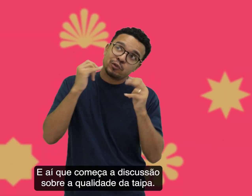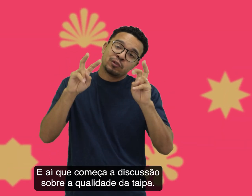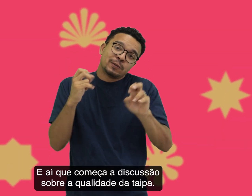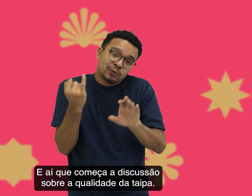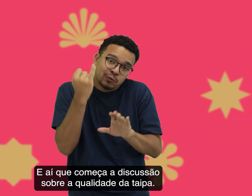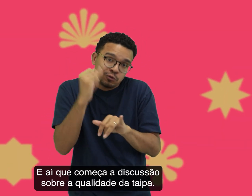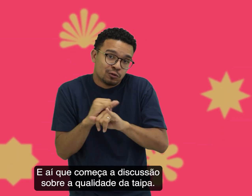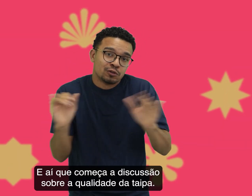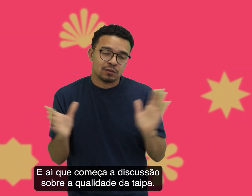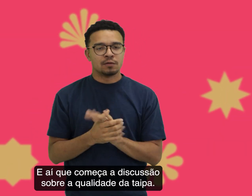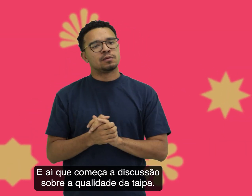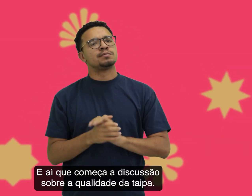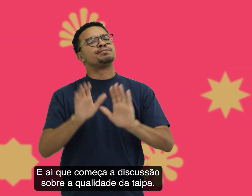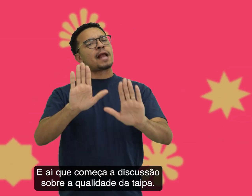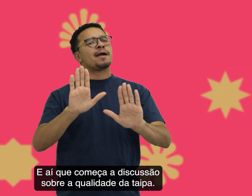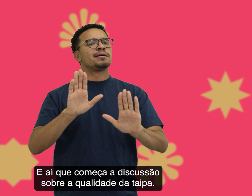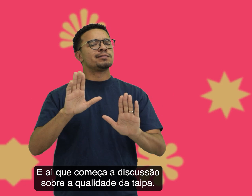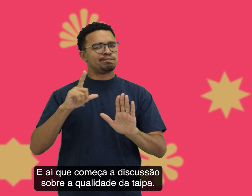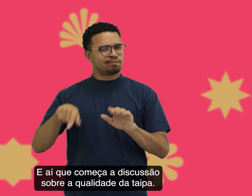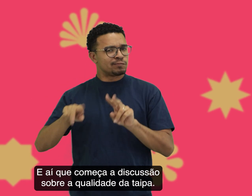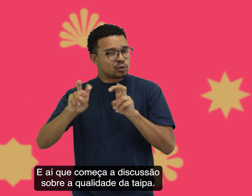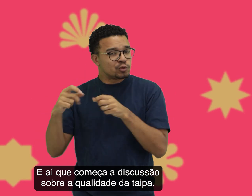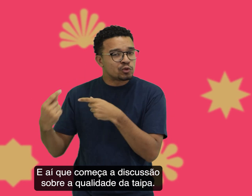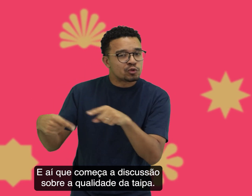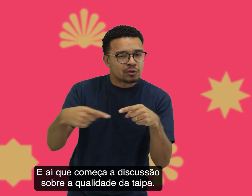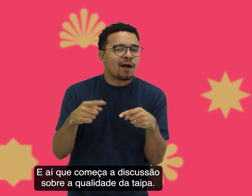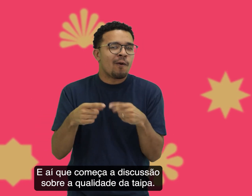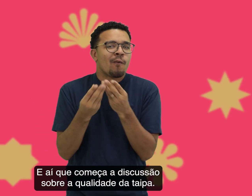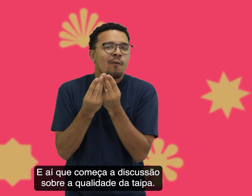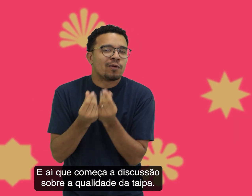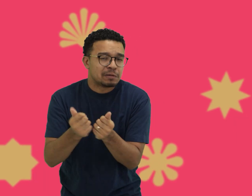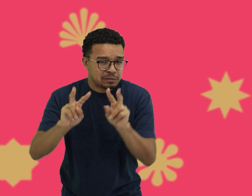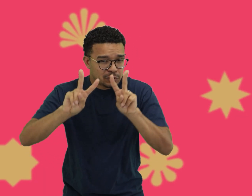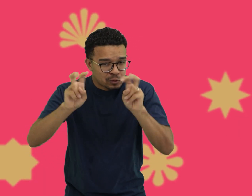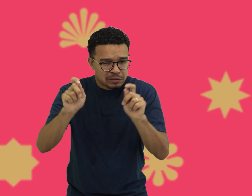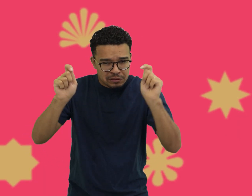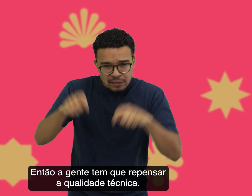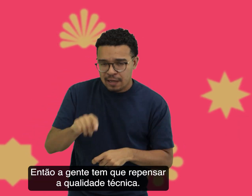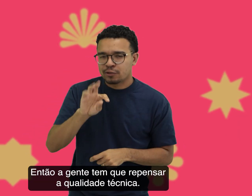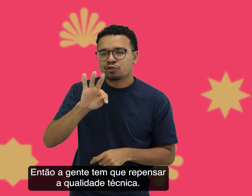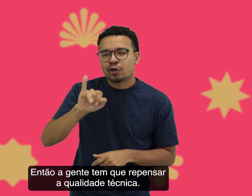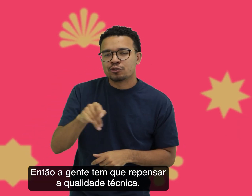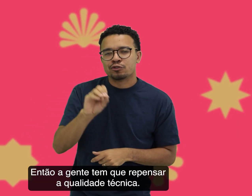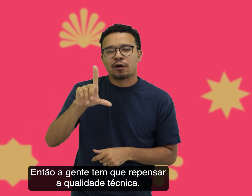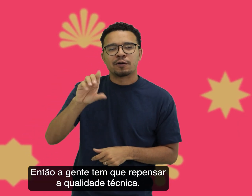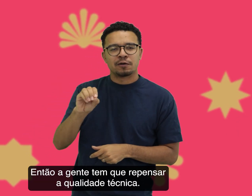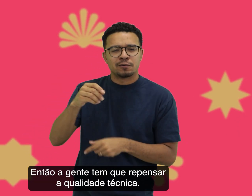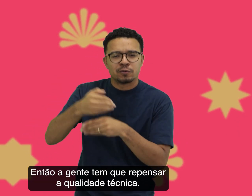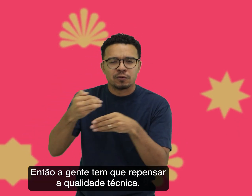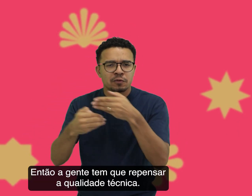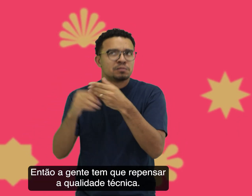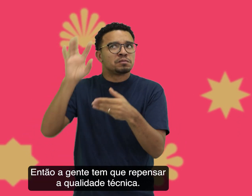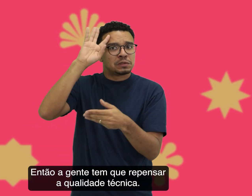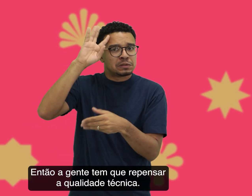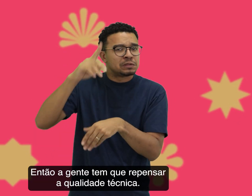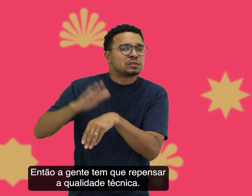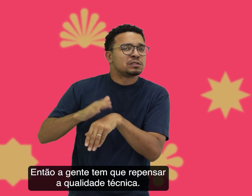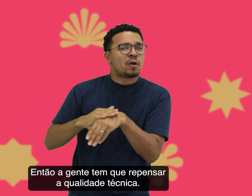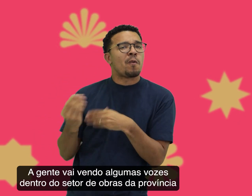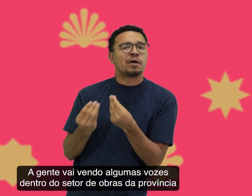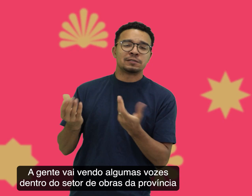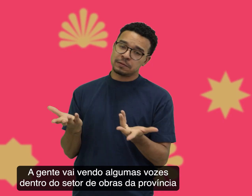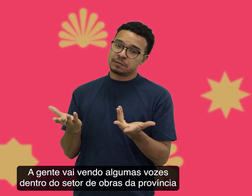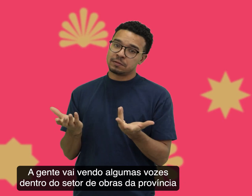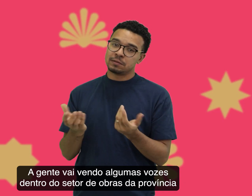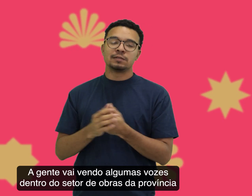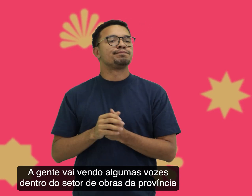muito importante. E é aí que começa a discussão sobre a qualidade da taipa, né? Então, a gente tem que repensar